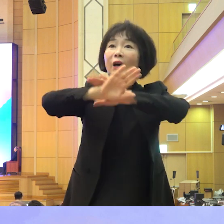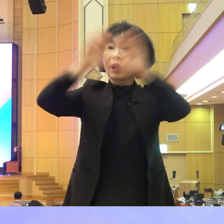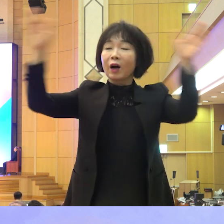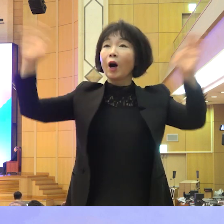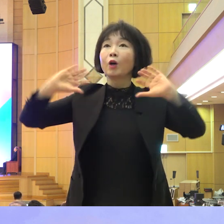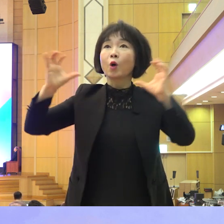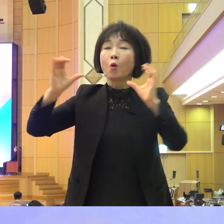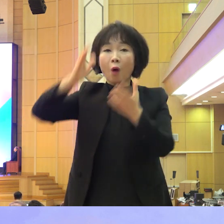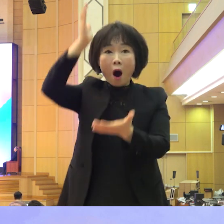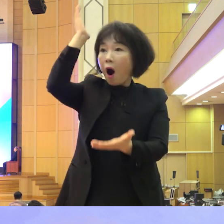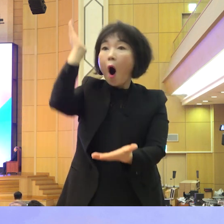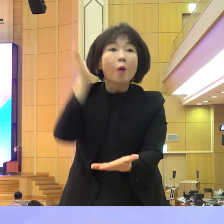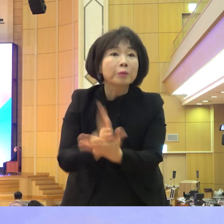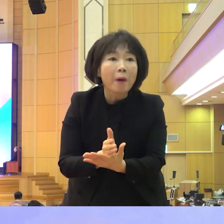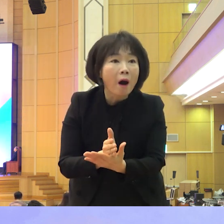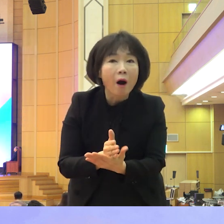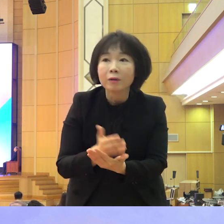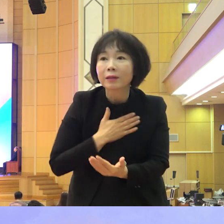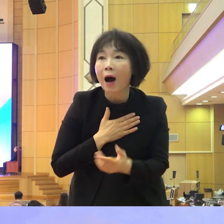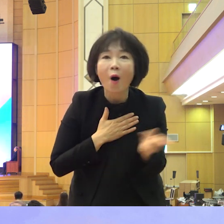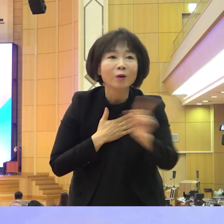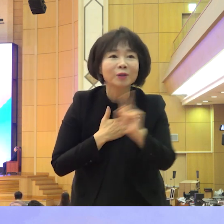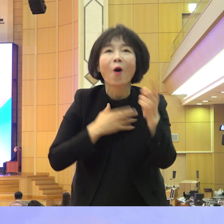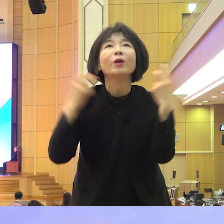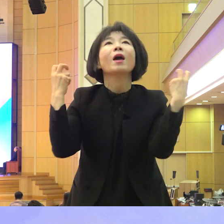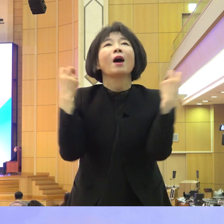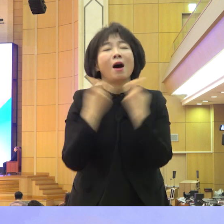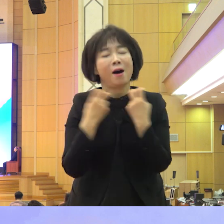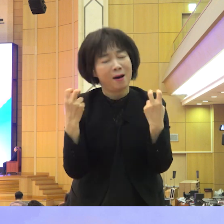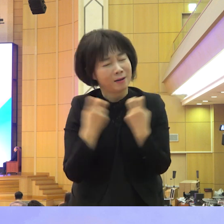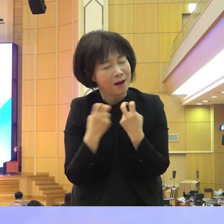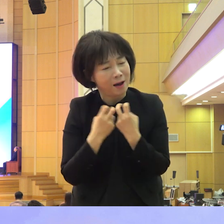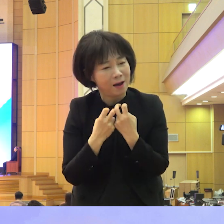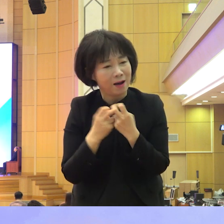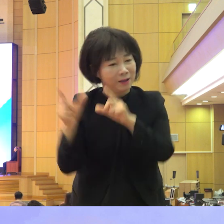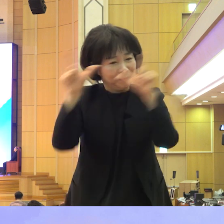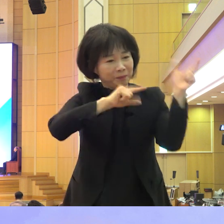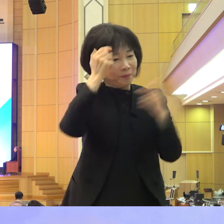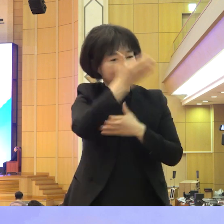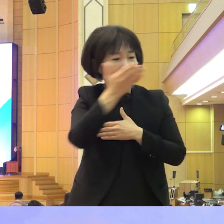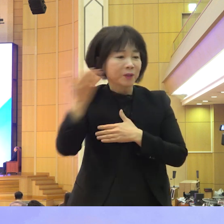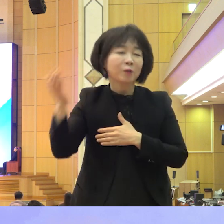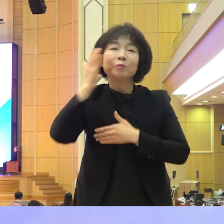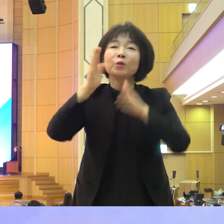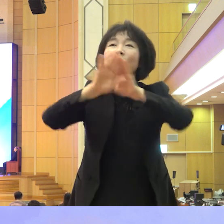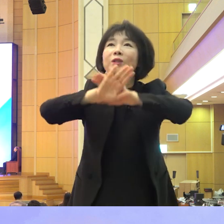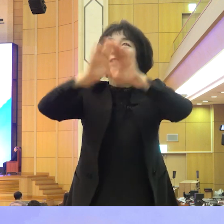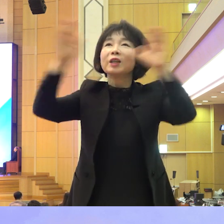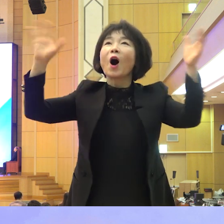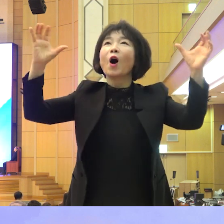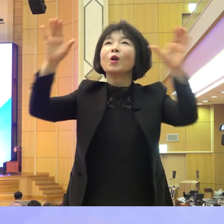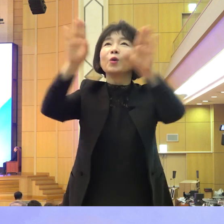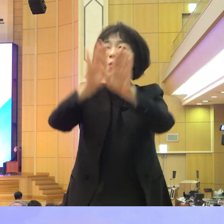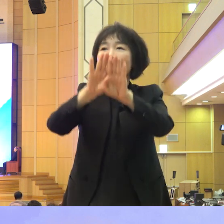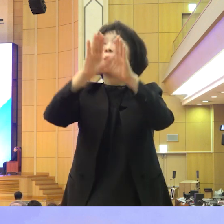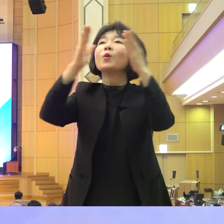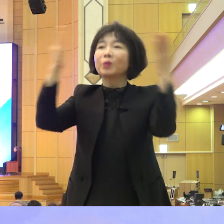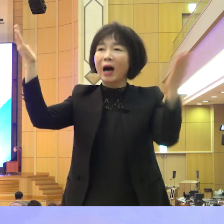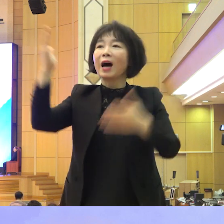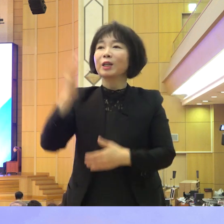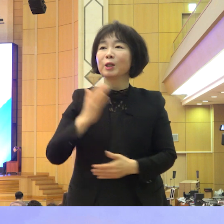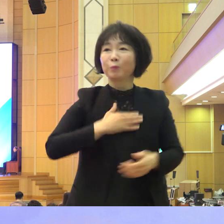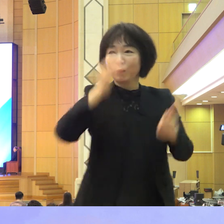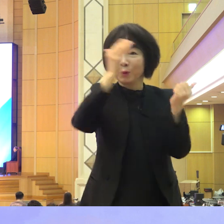저 천국 없으면 난 어떻게 하나. 저 천국 문을